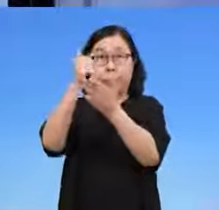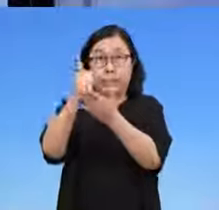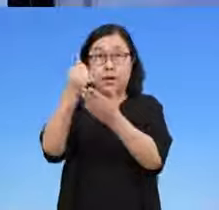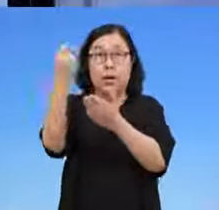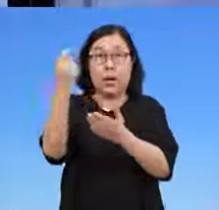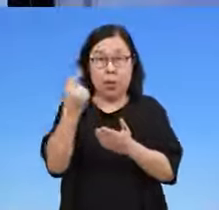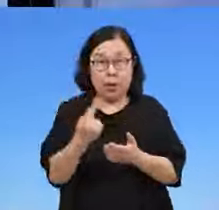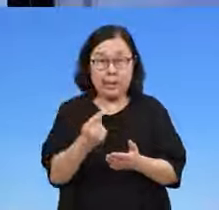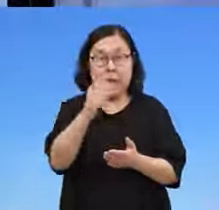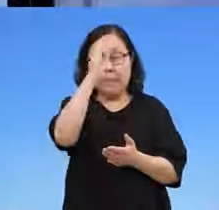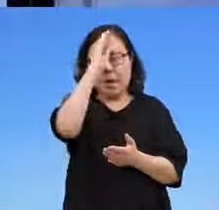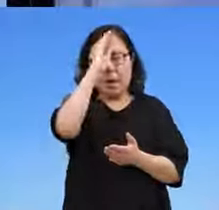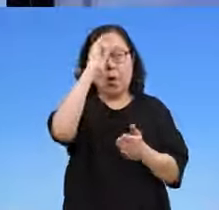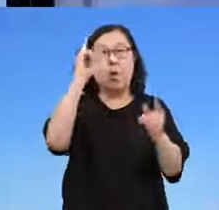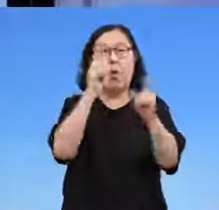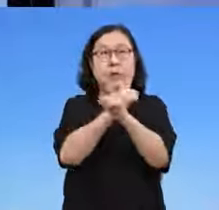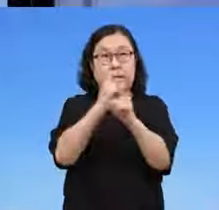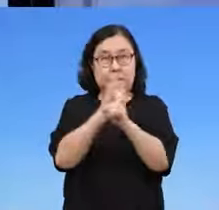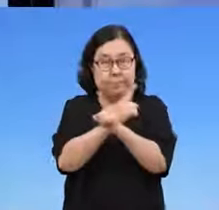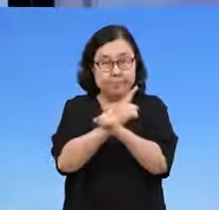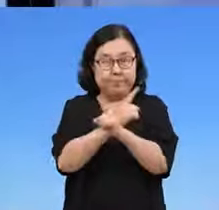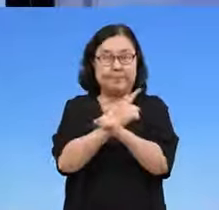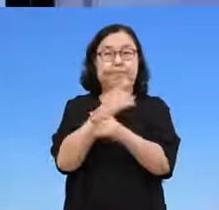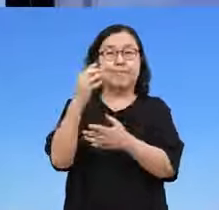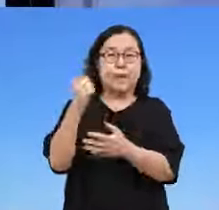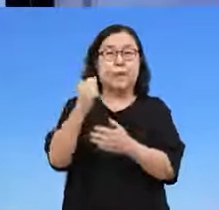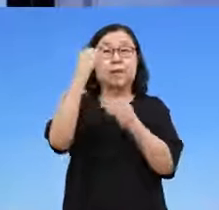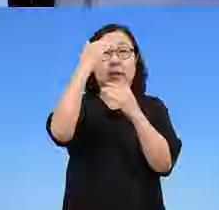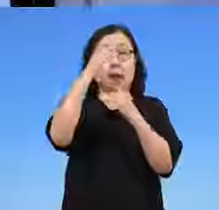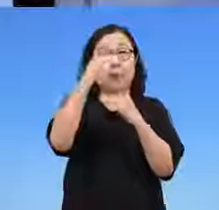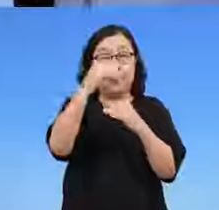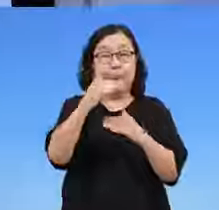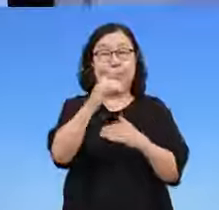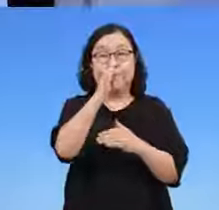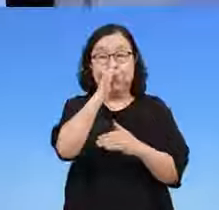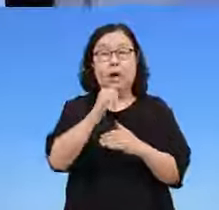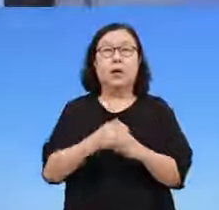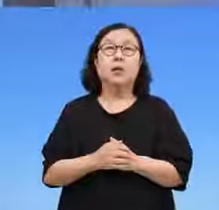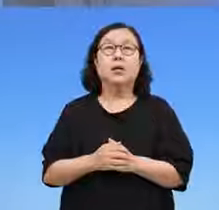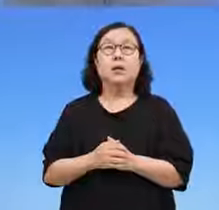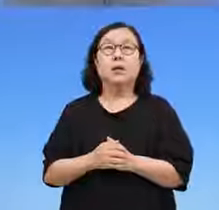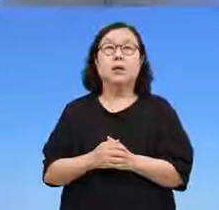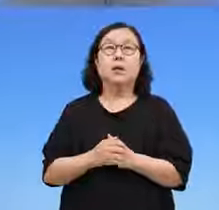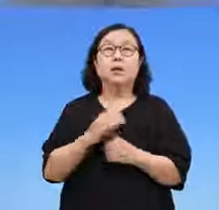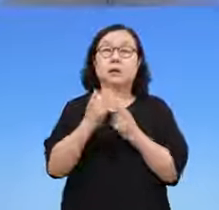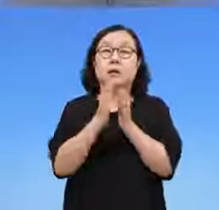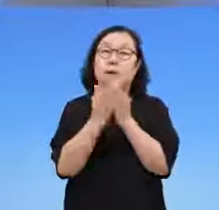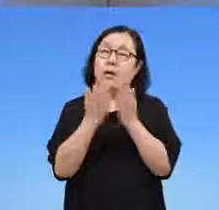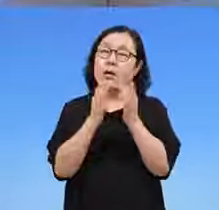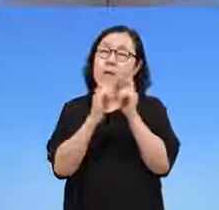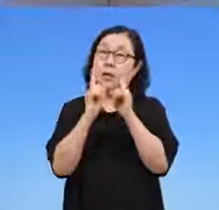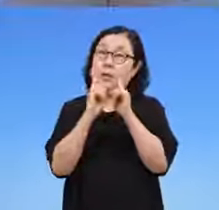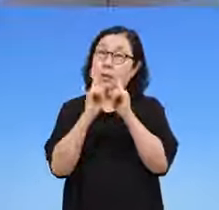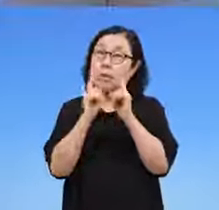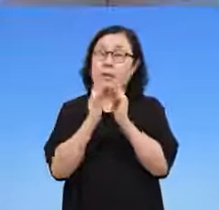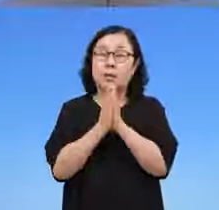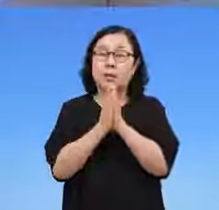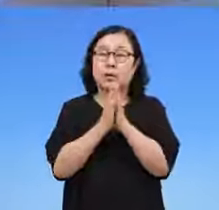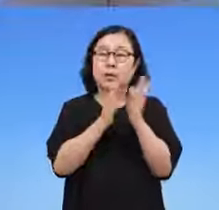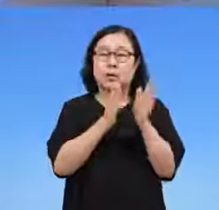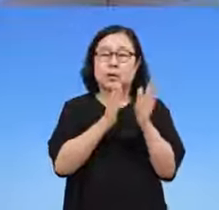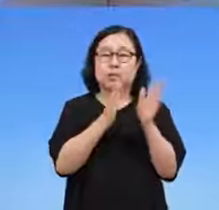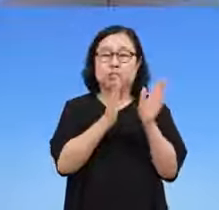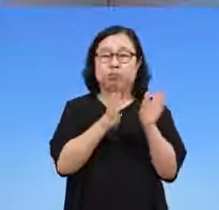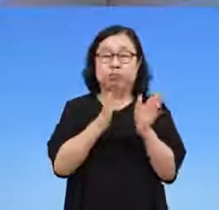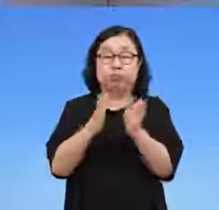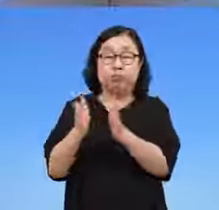예수님께 나와 그 병 고침을 받는 그런 내용을 다루고 있습니다. 그런데 이 본문 말씀에서 그 과정에서